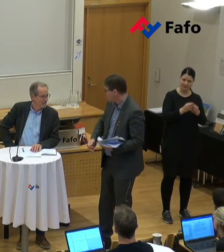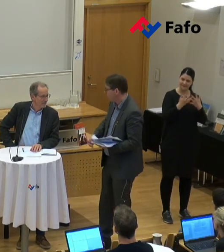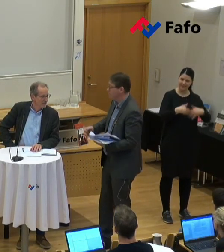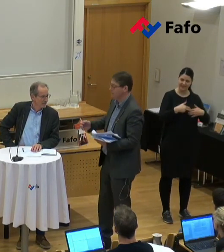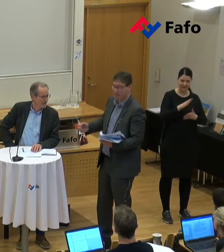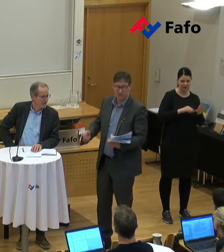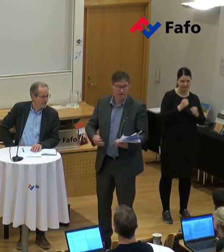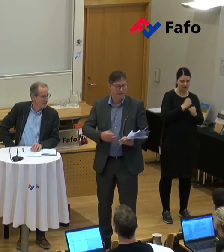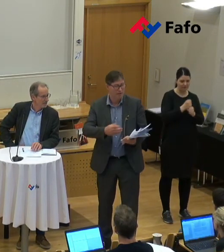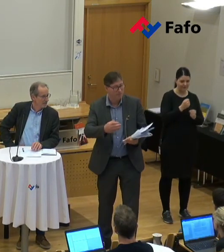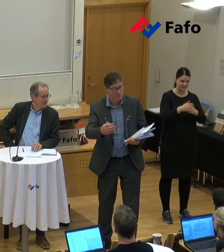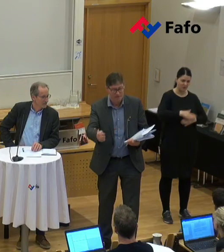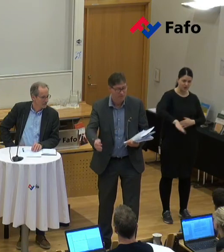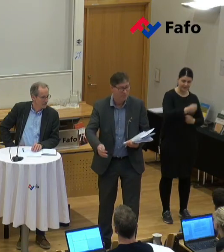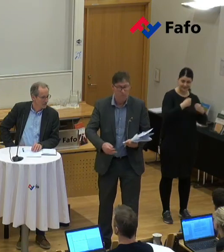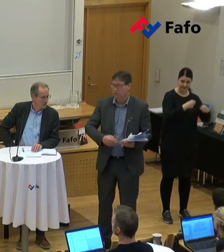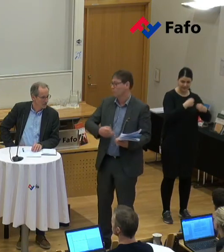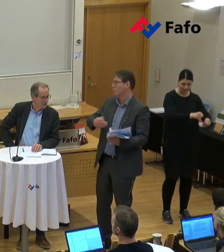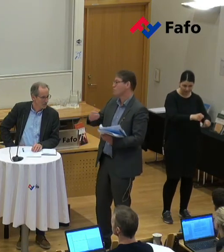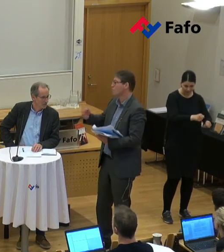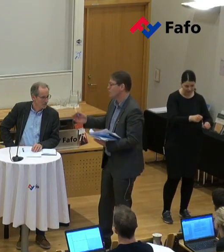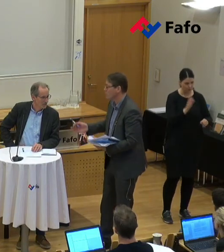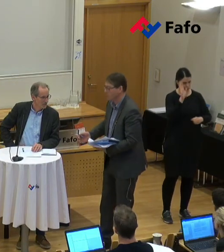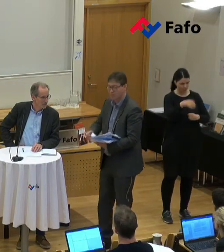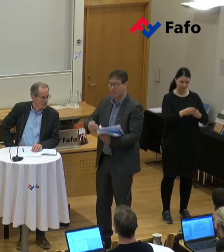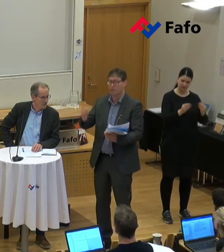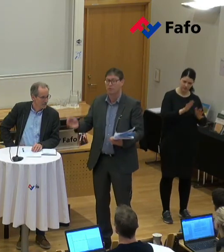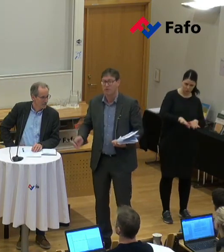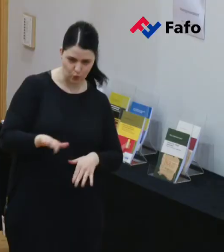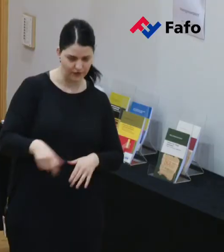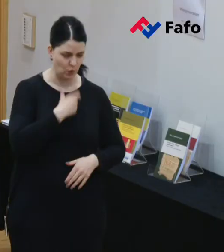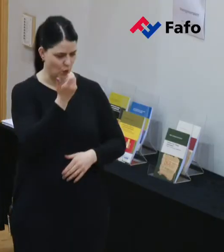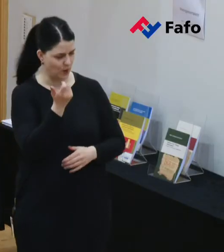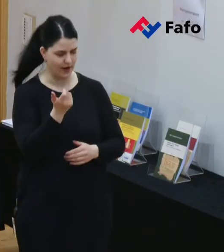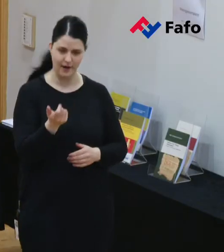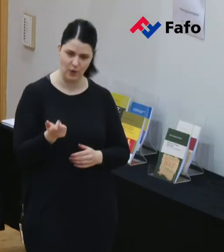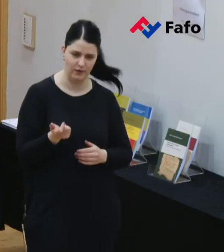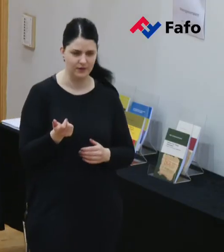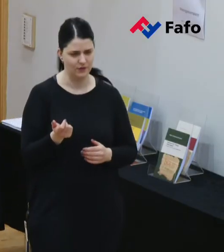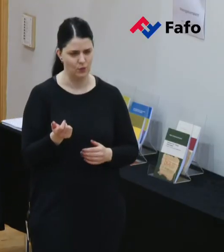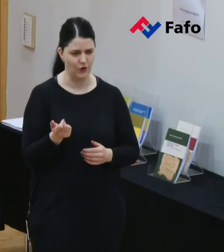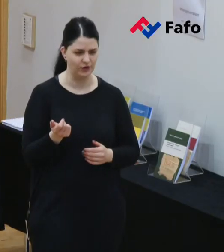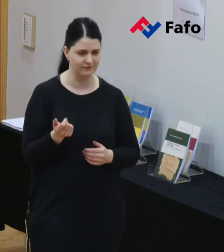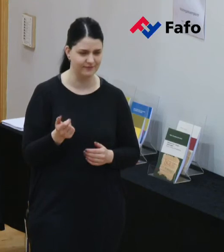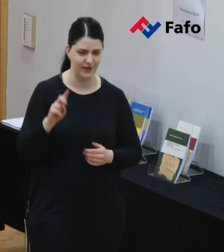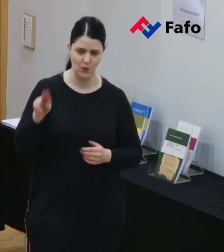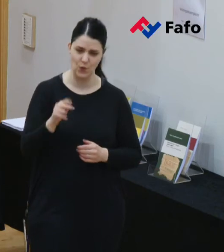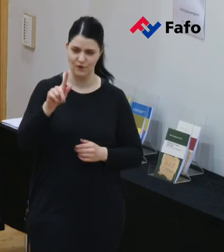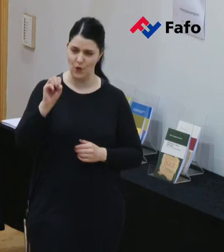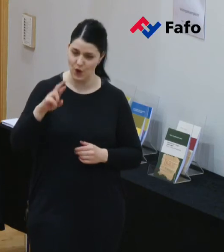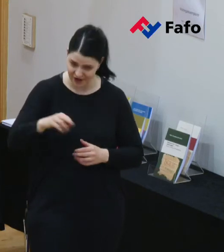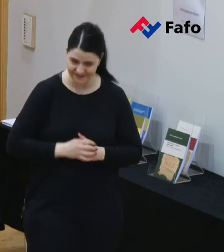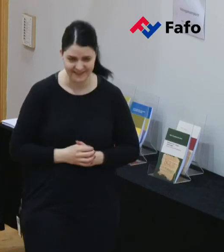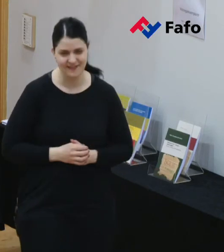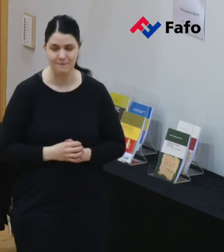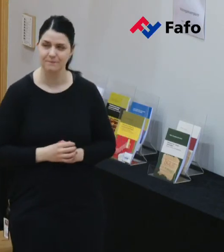av arbeidsmarkedstiltak, tiltak for de som faller ut av skolen, unge uføre, hva du vil egentlig se på, jo sånn gjennomgående i